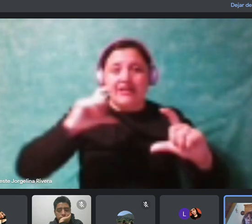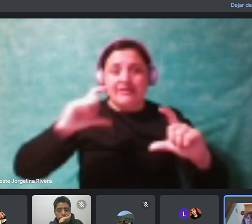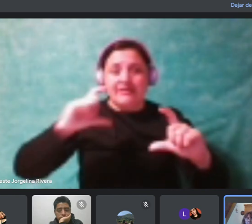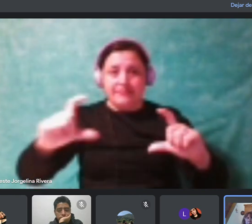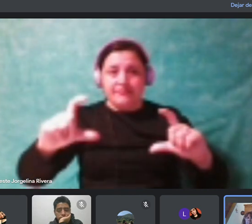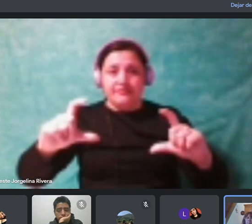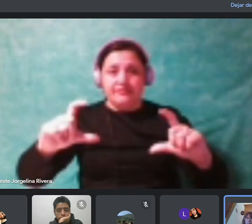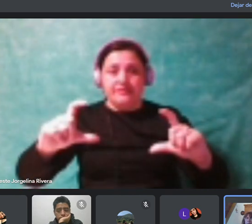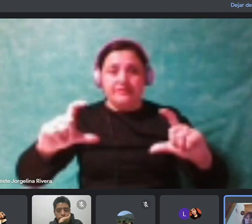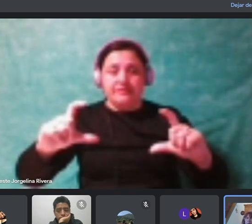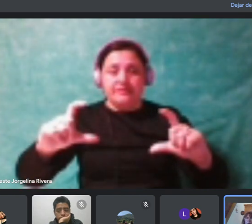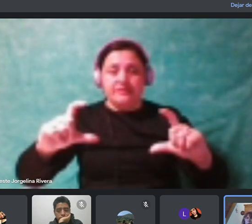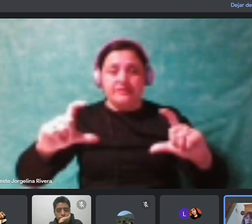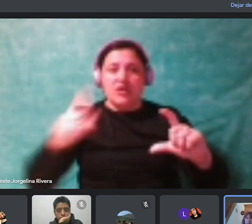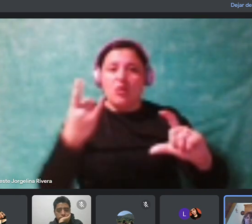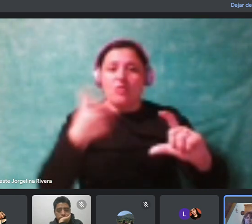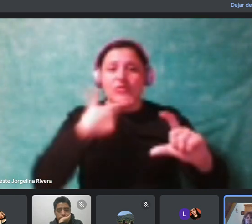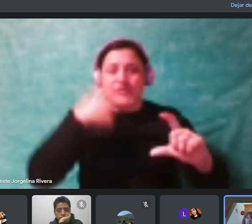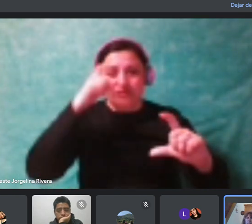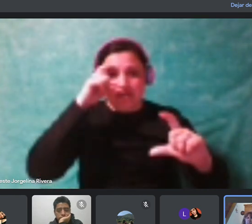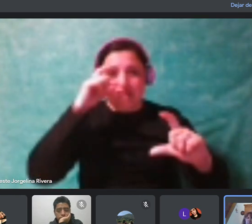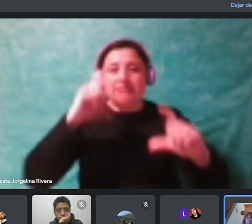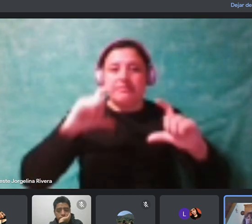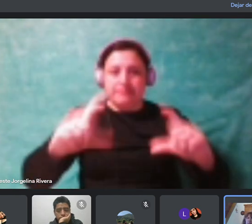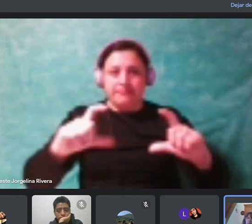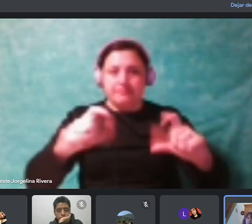Bien. Después.